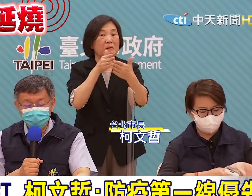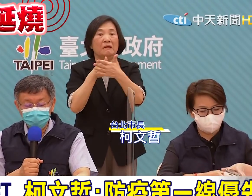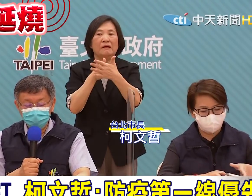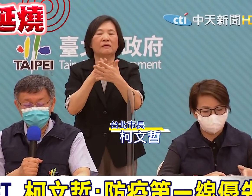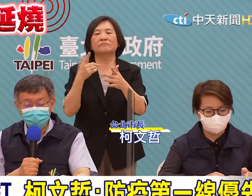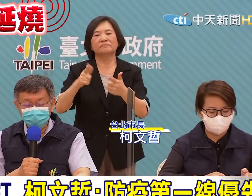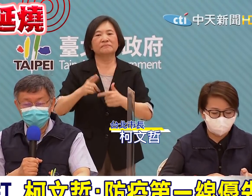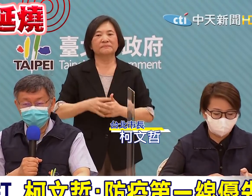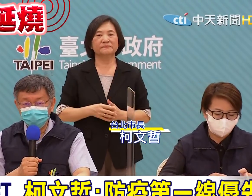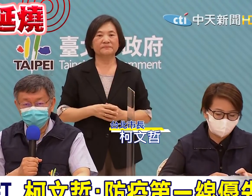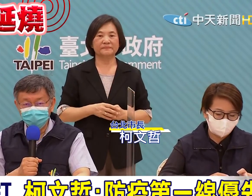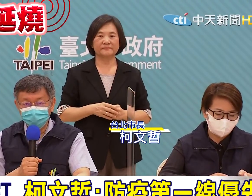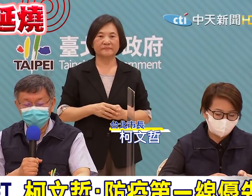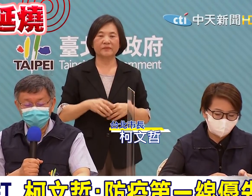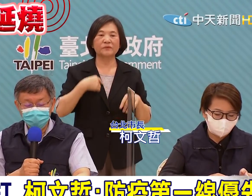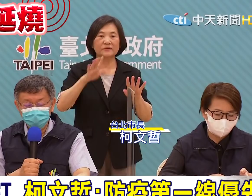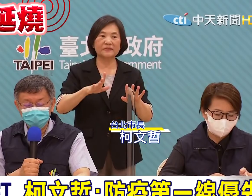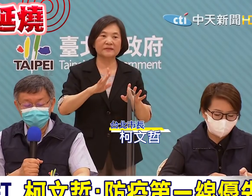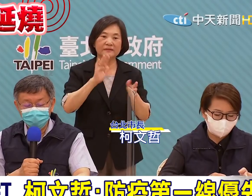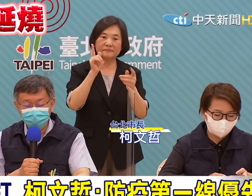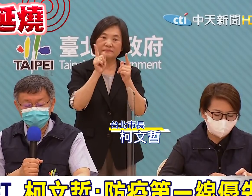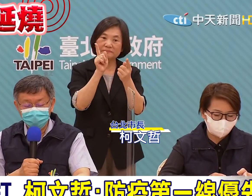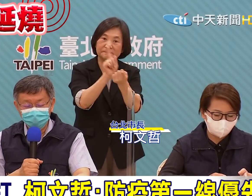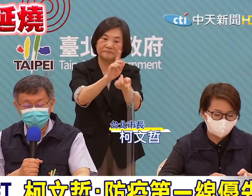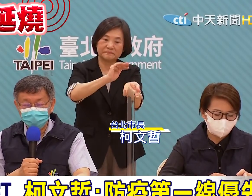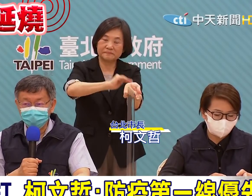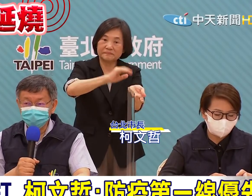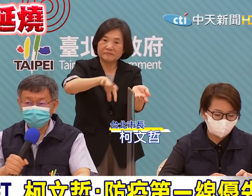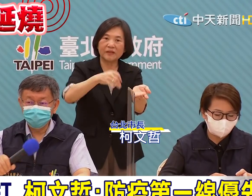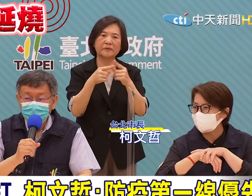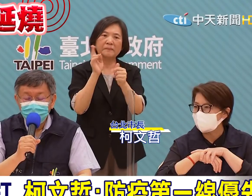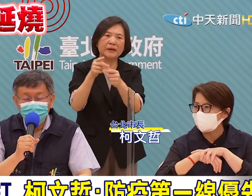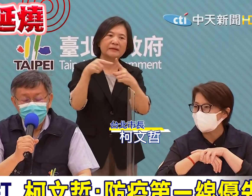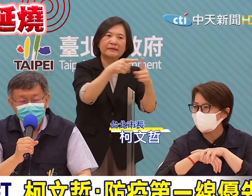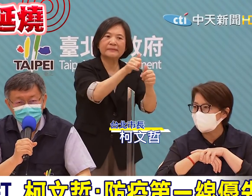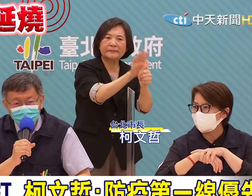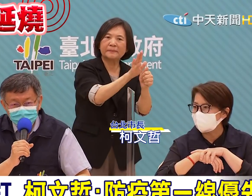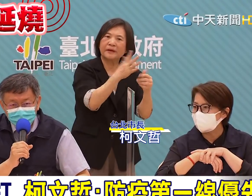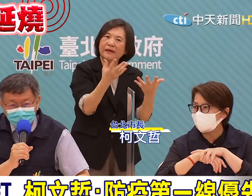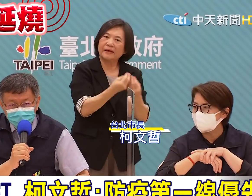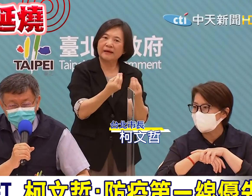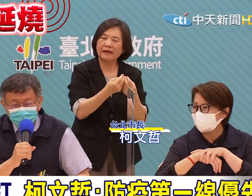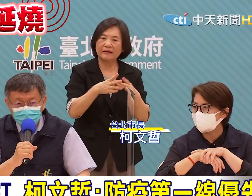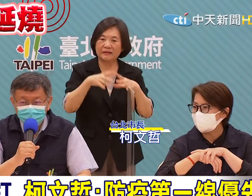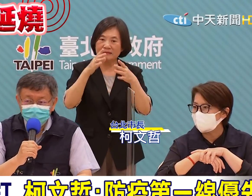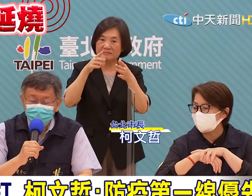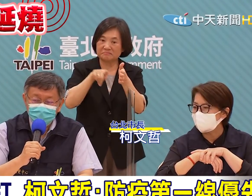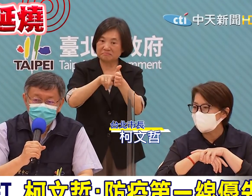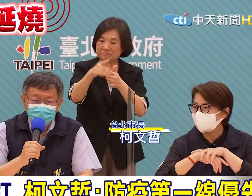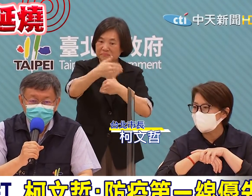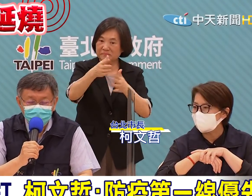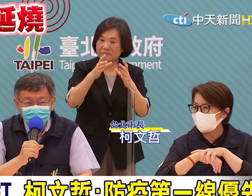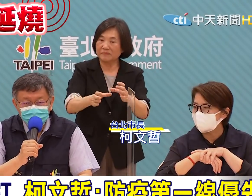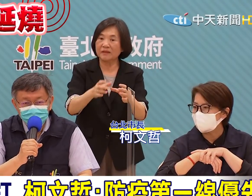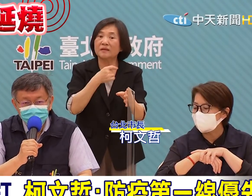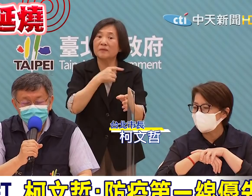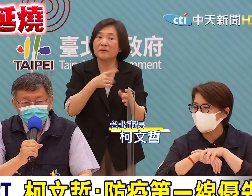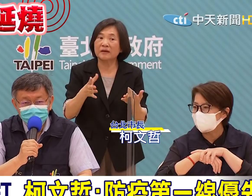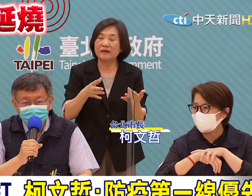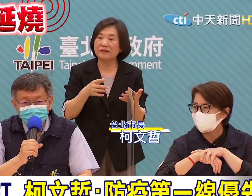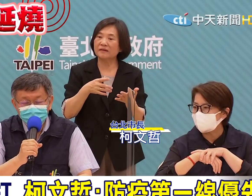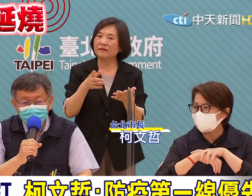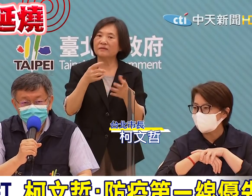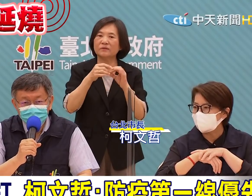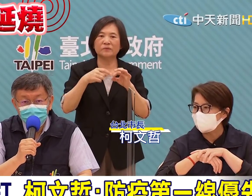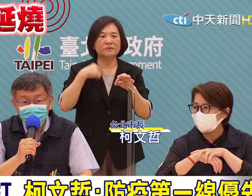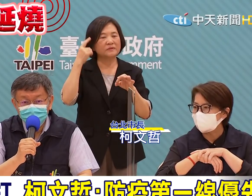以后，会更有效的管制。所以这些问题应该都可以解决。坦白讲哦，四方舱医院也要时间了，所以我们是直接